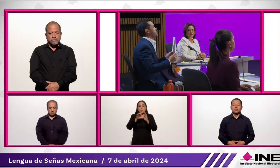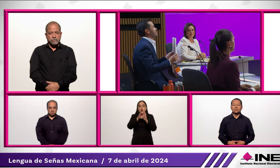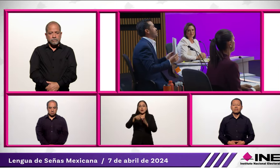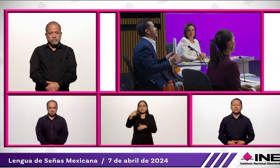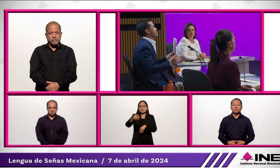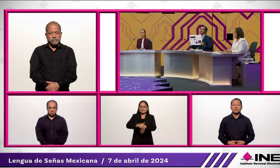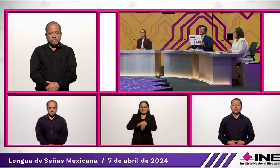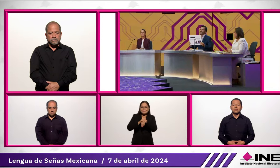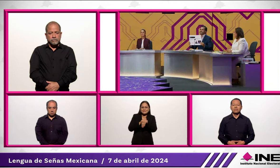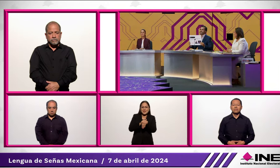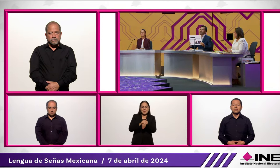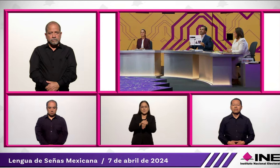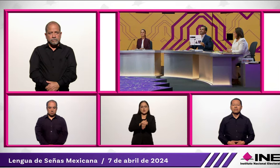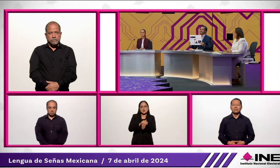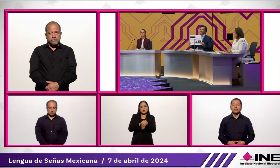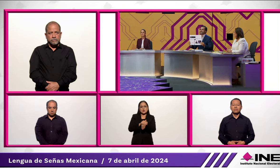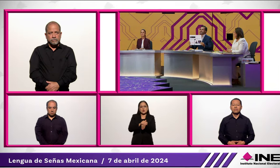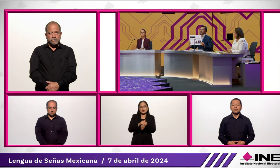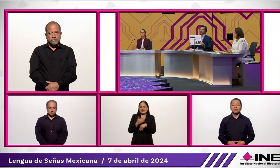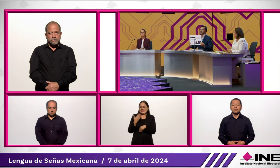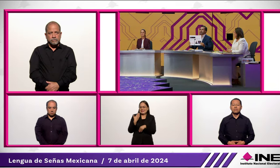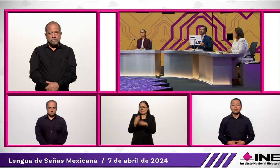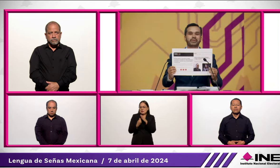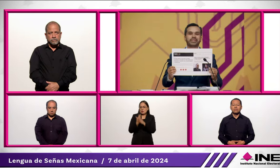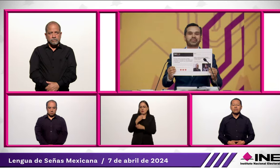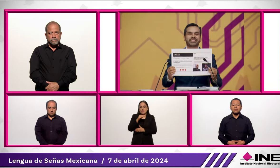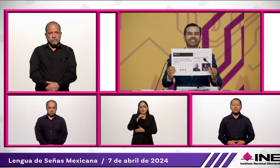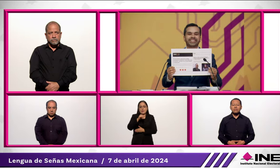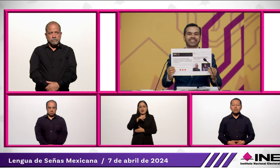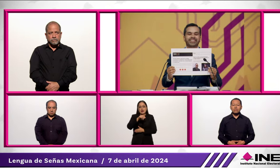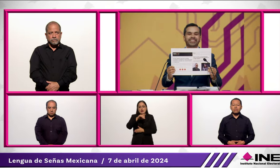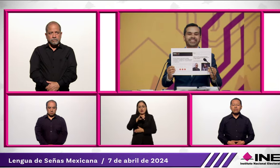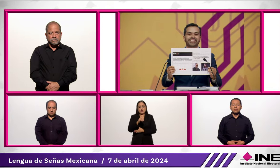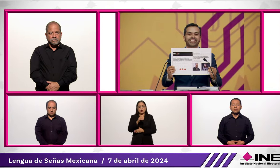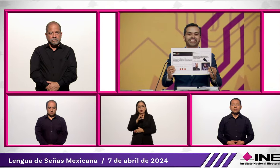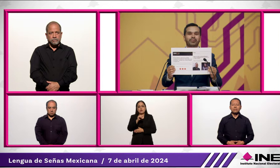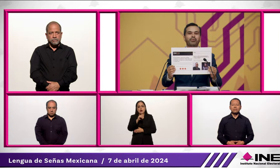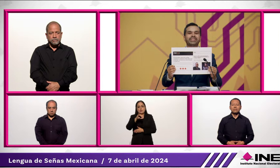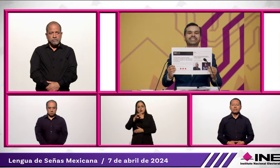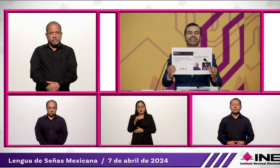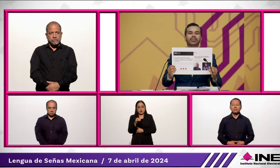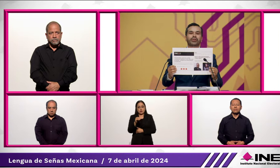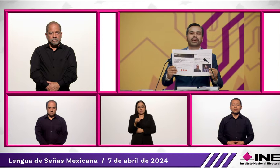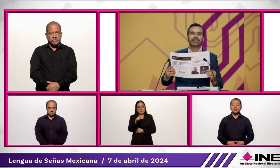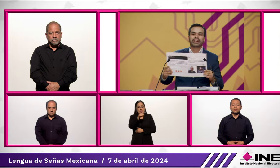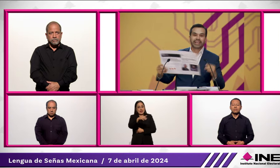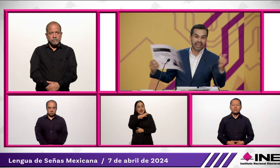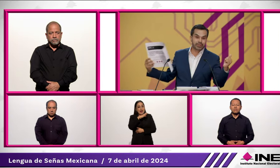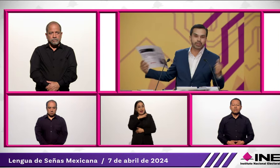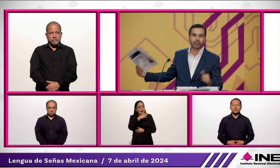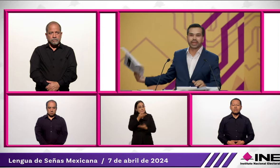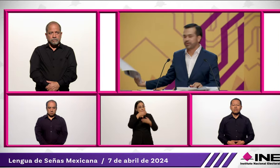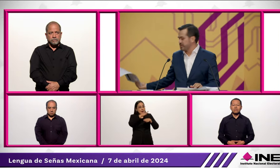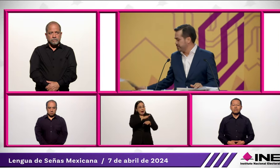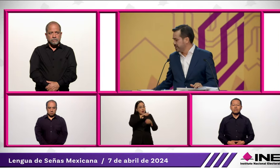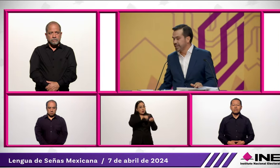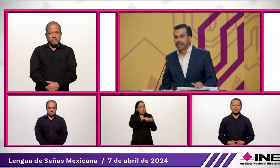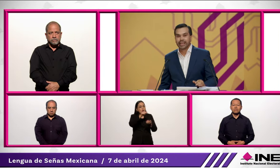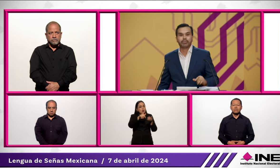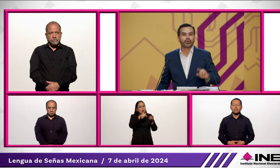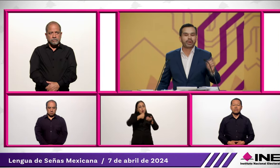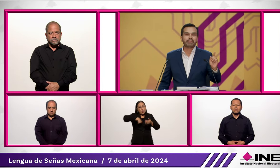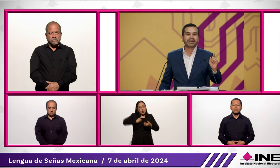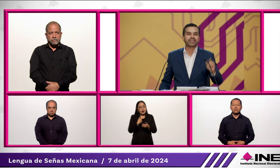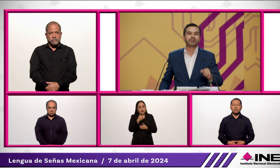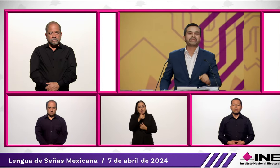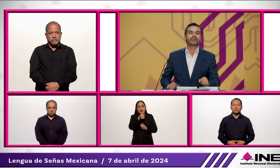amigo del alma, el más reciente, Mario Fabio Beltrones, con cuentas en Andorra. Eso es lo viejo.